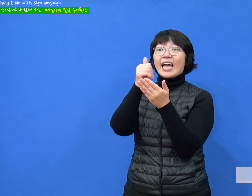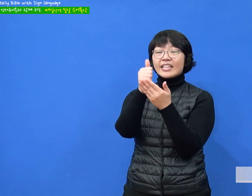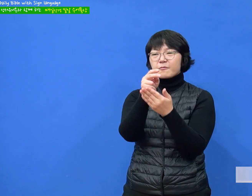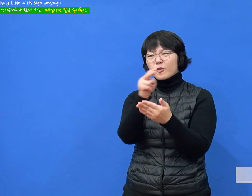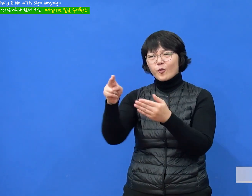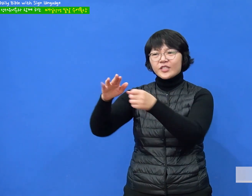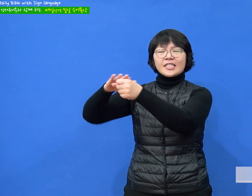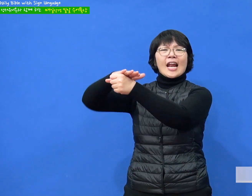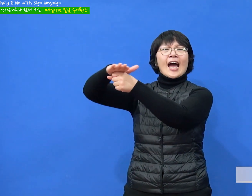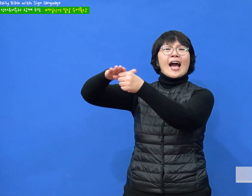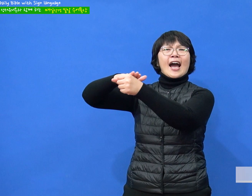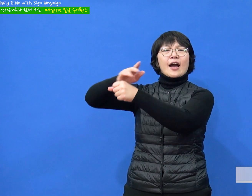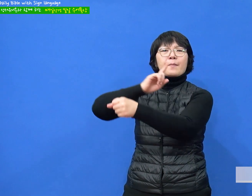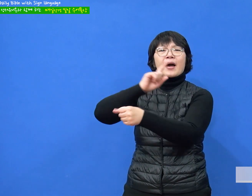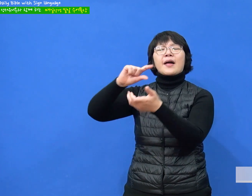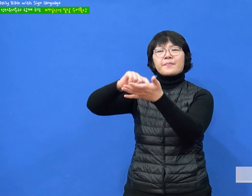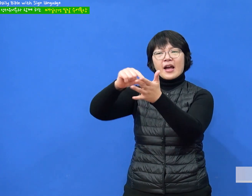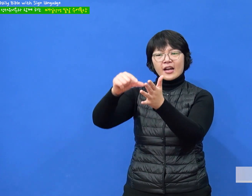사랑이시니라고 말합니다.